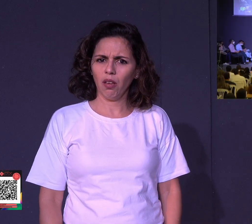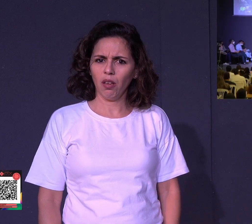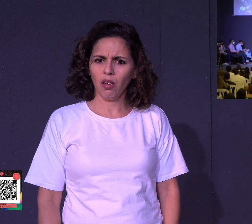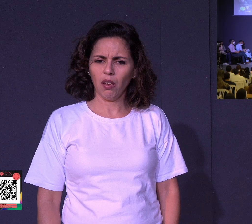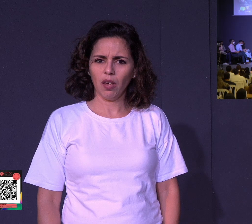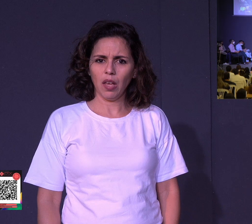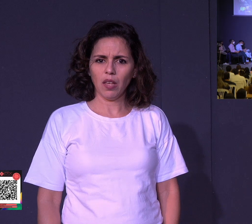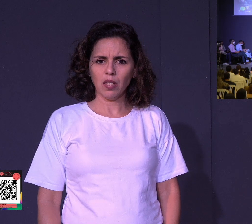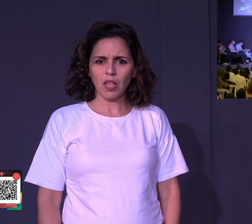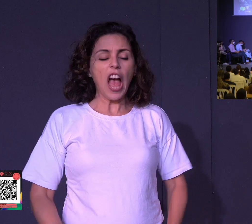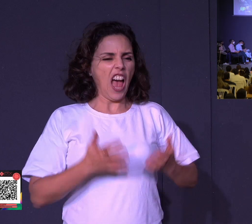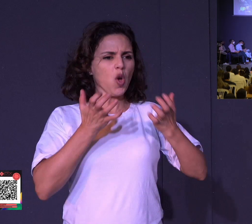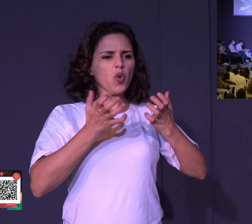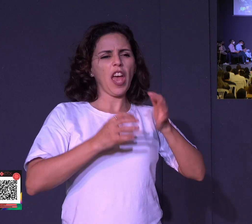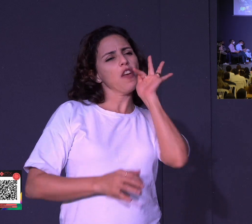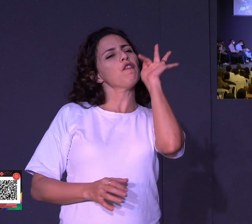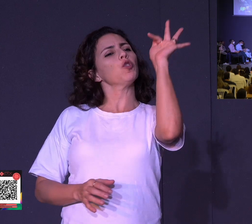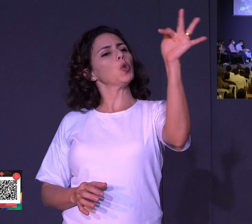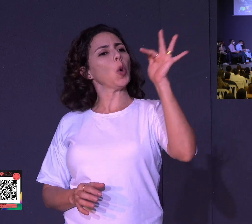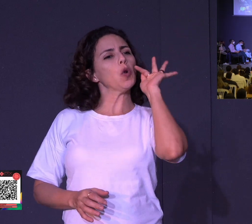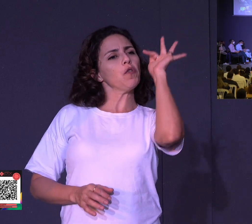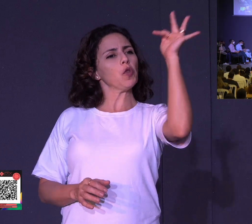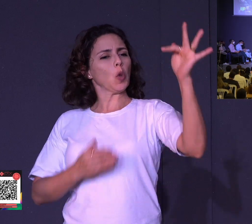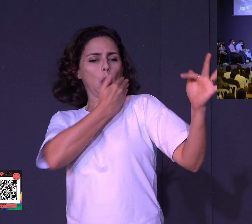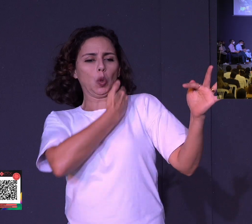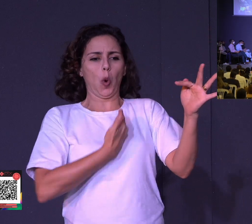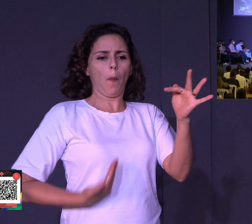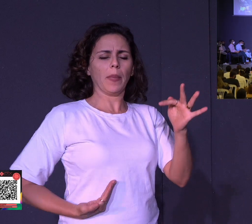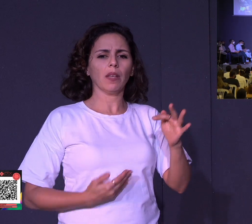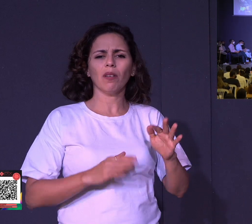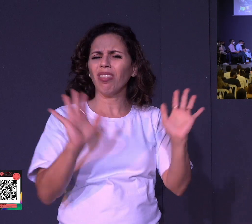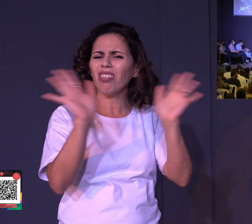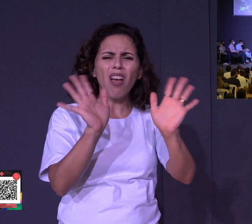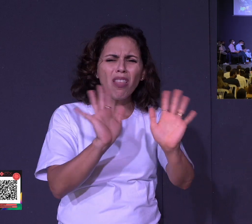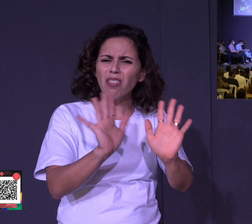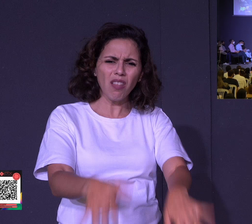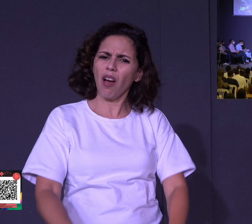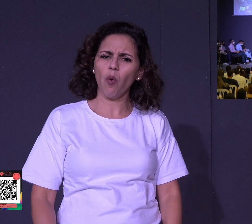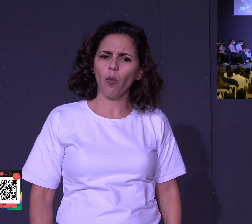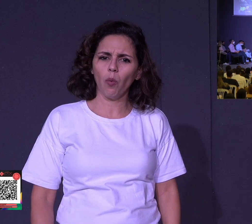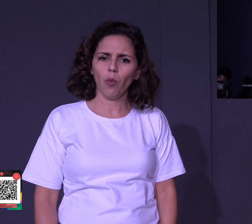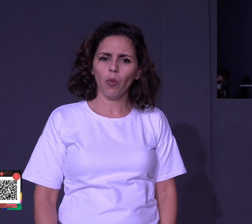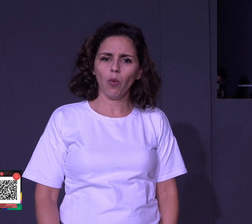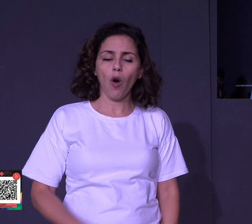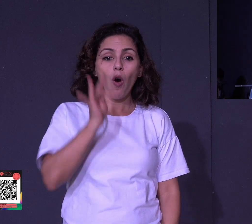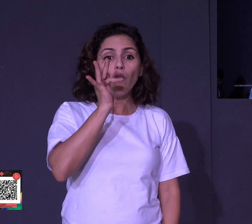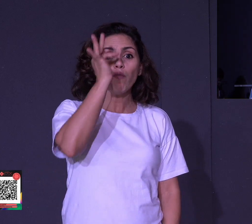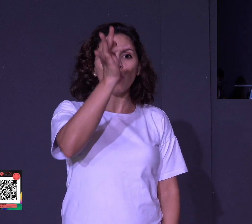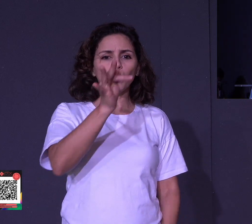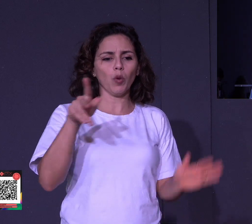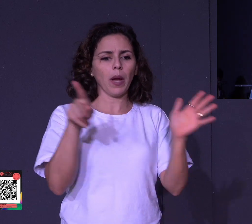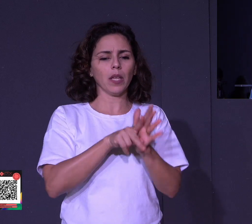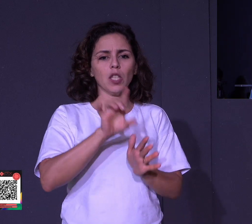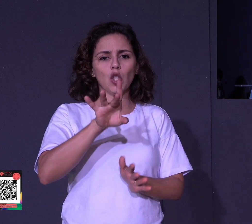E quem tem domínio sobre o futuro é só o Senhor, irmão. Mais ninguém. Acalma a tua mente e